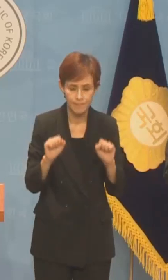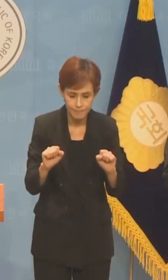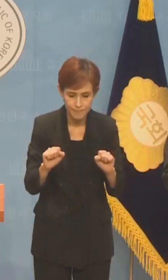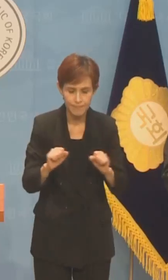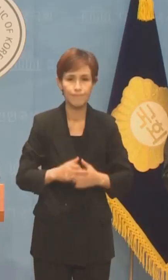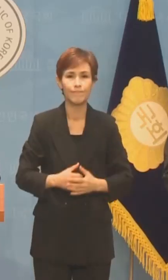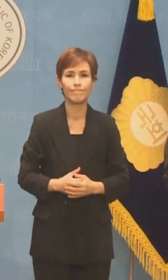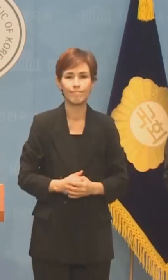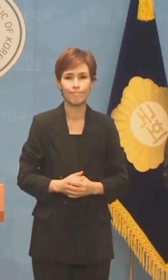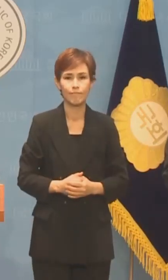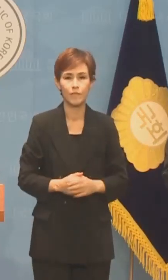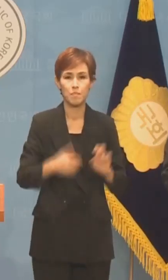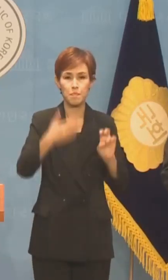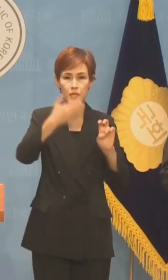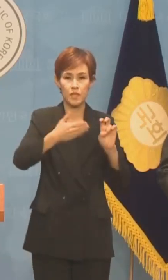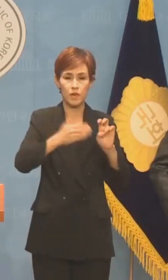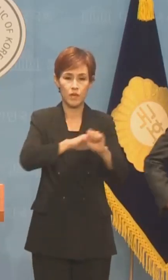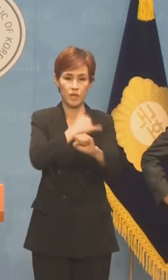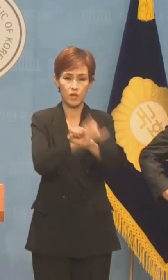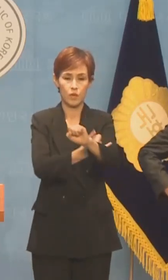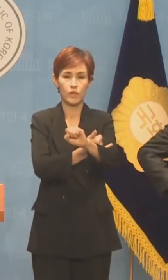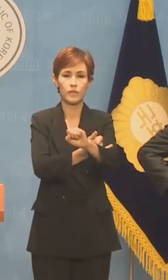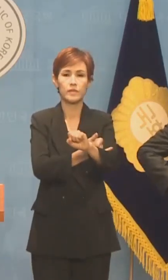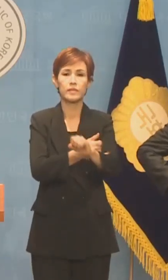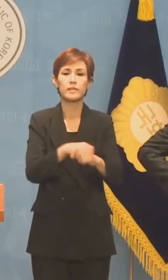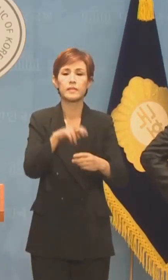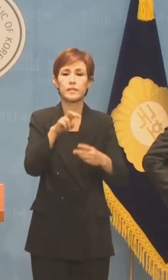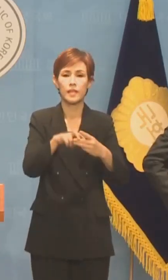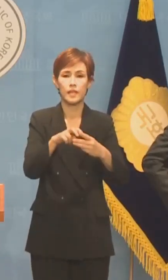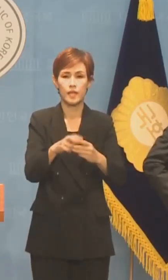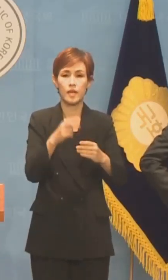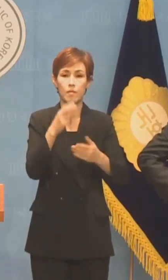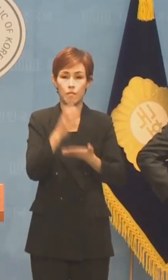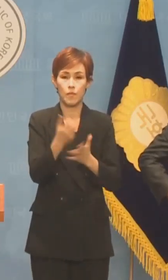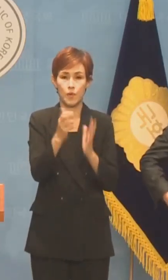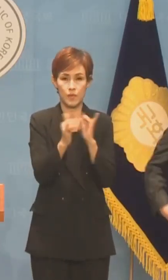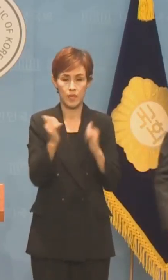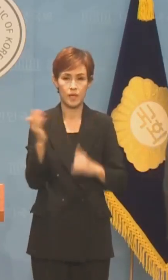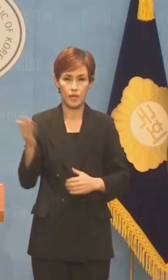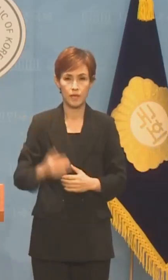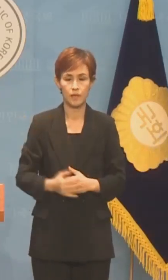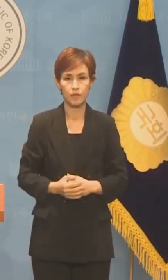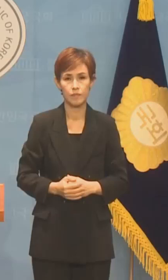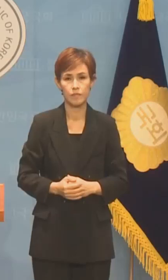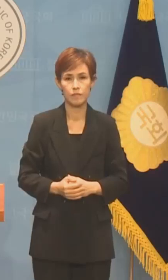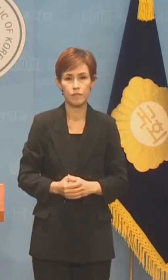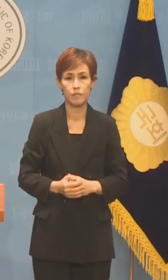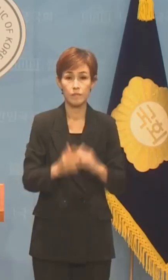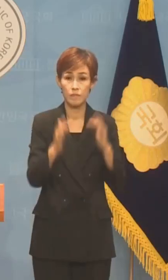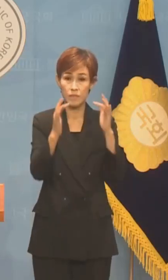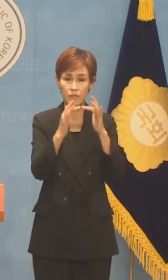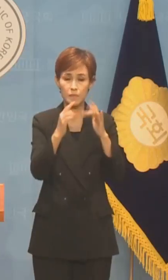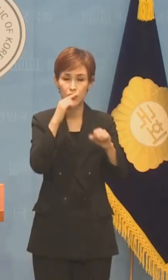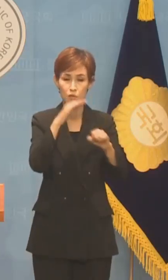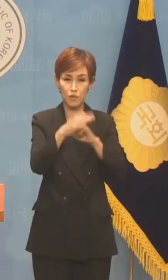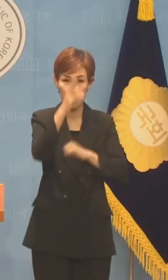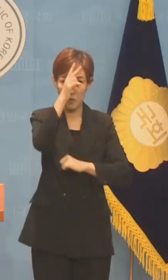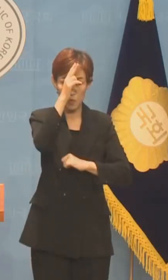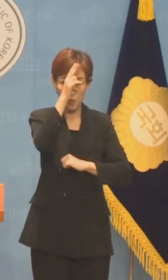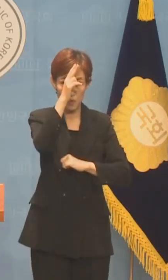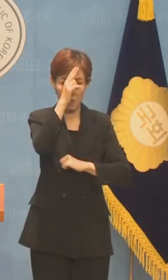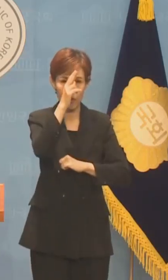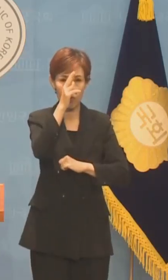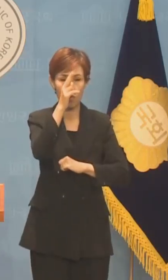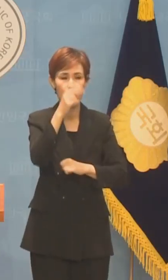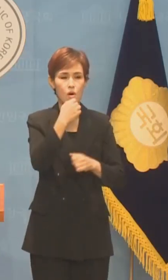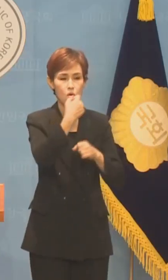안녕하십니까. 미디어 인권센터 소정임 변호사입니다. 민주당이 운영하는 민주파출소에 의해 고발당한